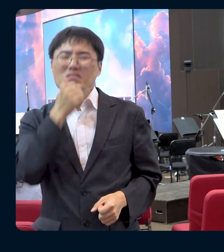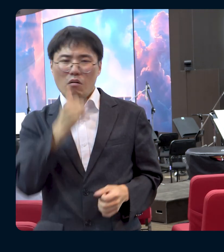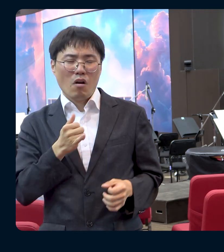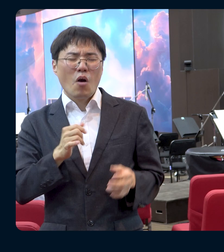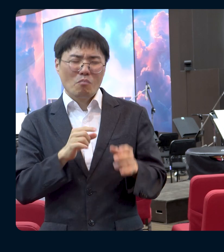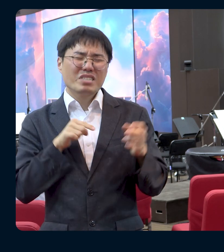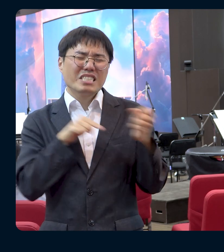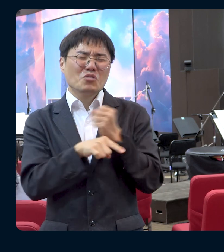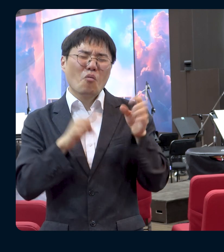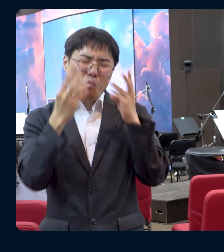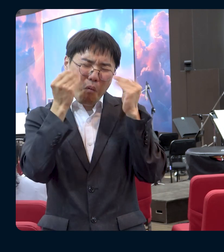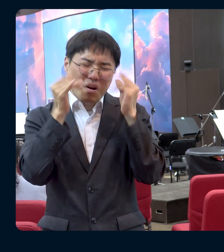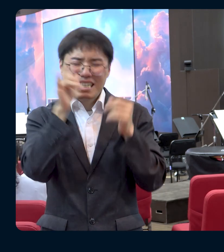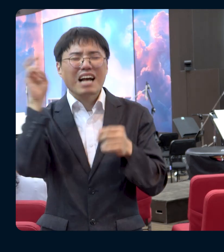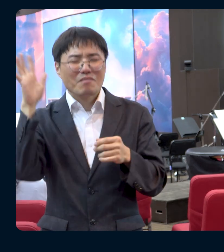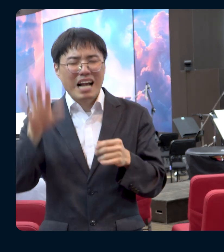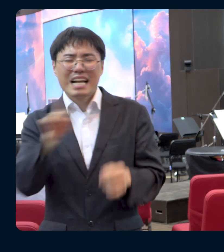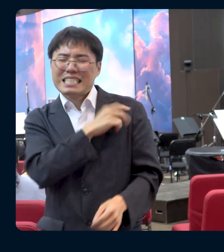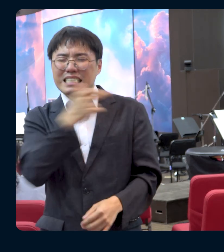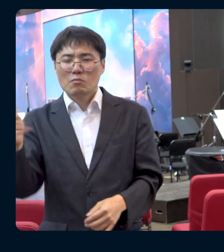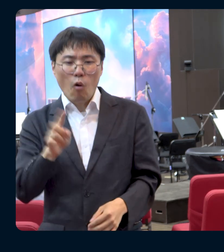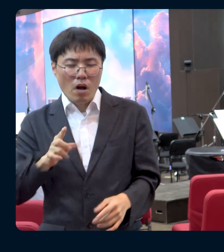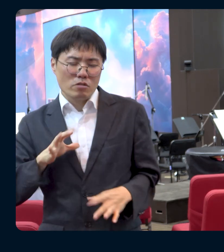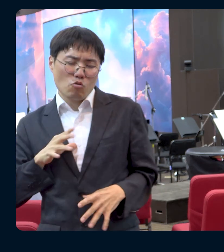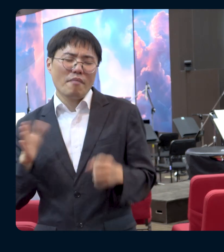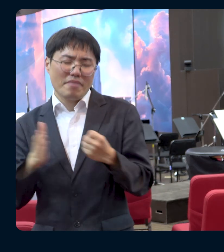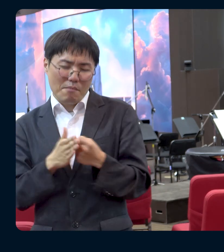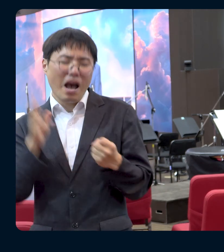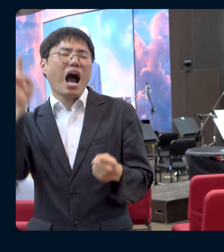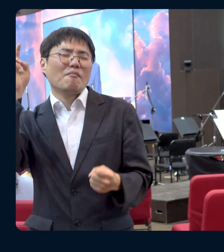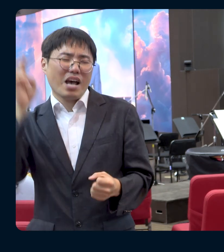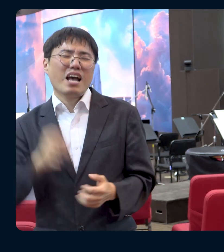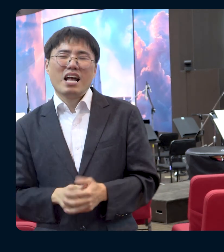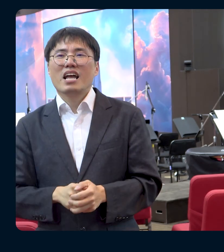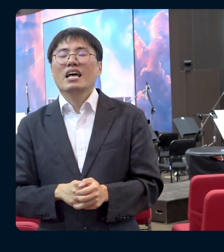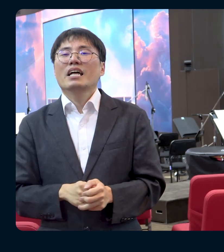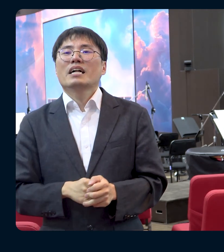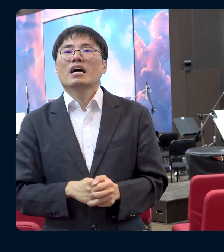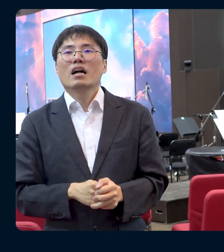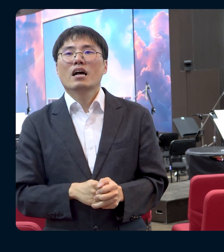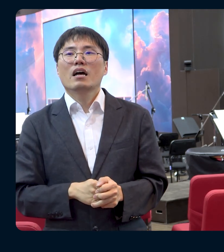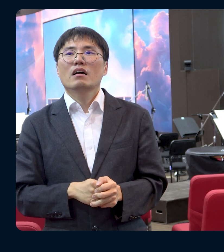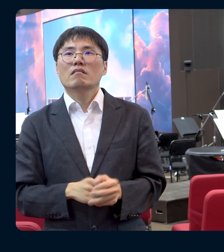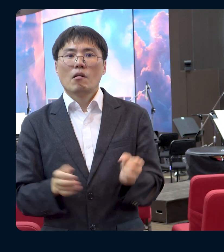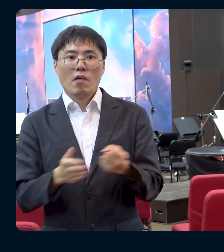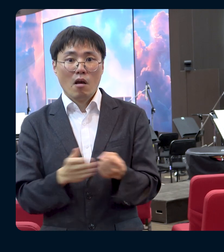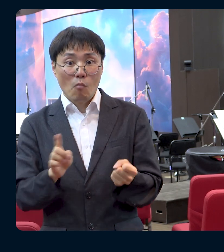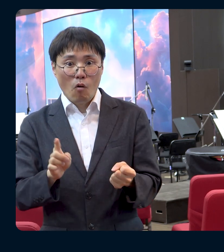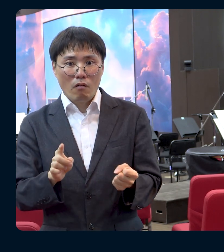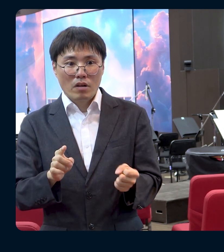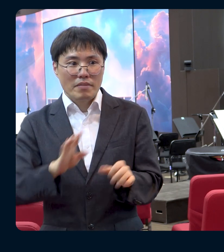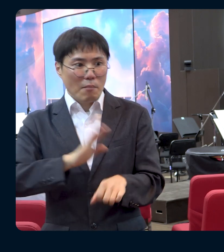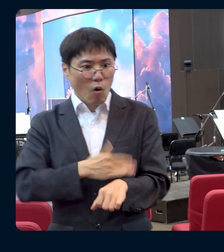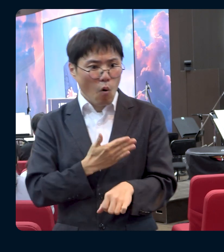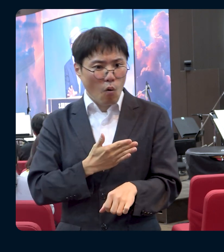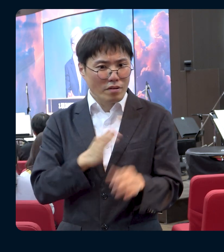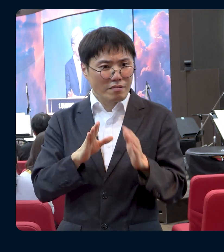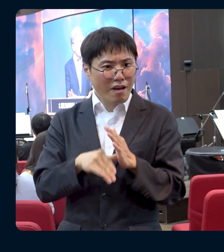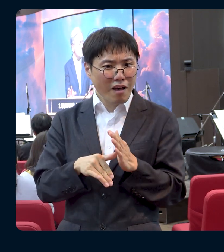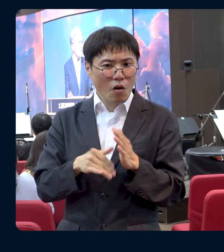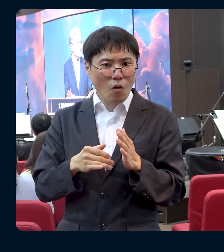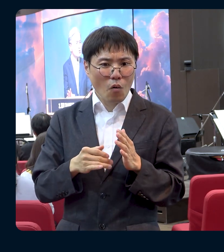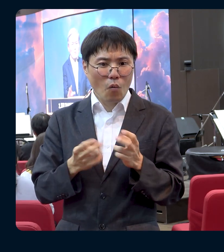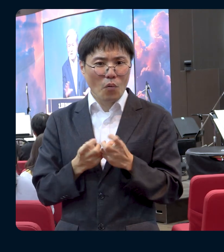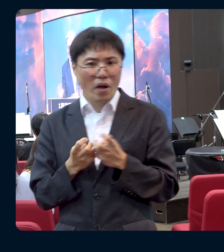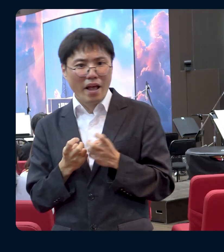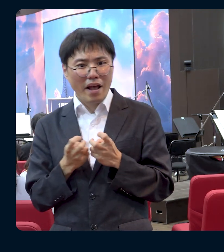합니다. 뭐 여러 가지 이유가 있겠지만 가장 큰 이유는 두려움 때문에 그러는 것이죠. 그러니까 뭐